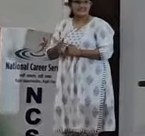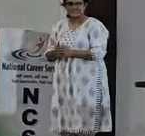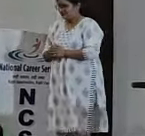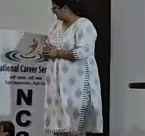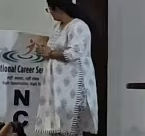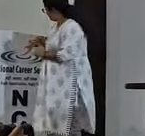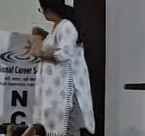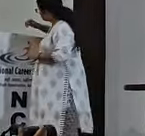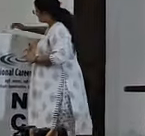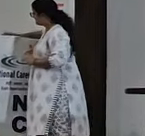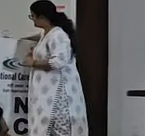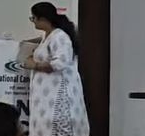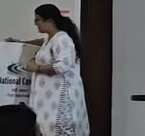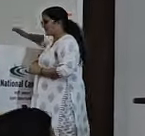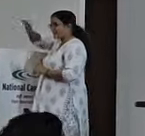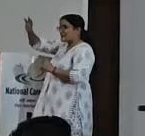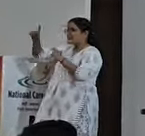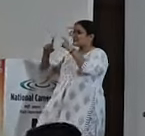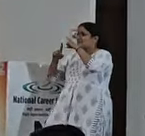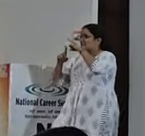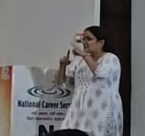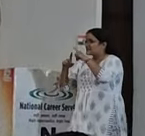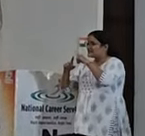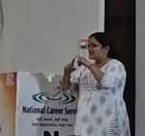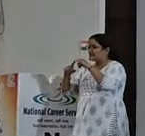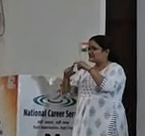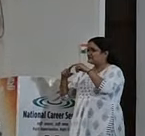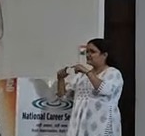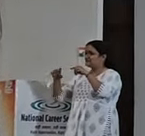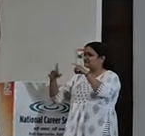उनका बच्चे से स्वागत करेंगे सिमरन के द्वारा।